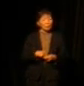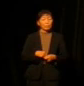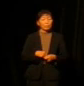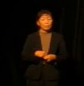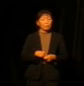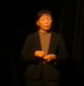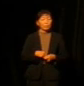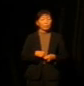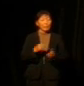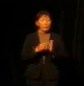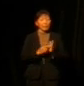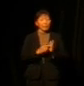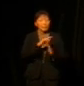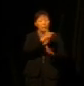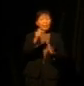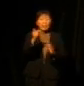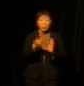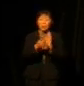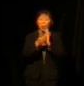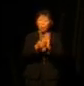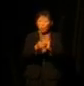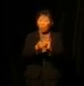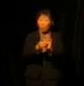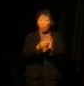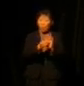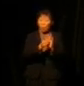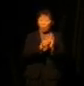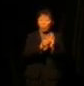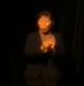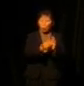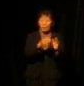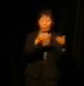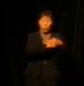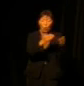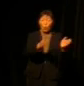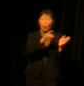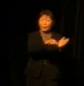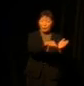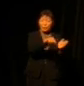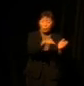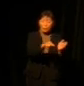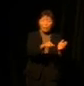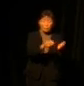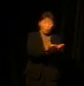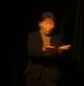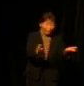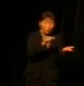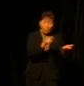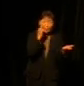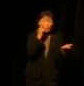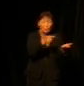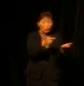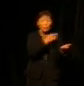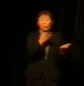いろんな大工さんのところとかあって、防犯コーナーとかに行ってね、買ってどこ行っても安いのは2000円くらいからあり